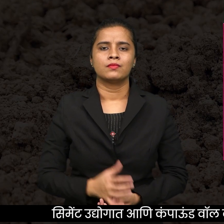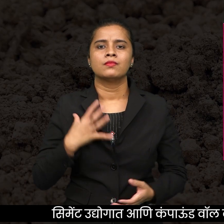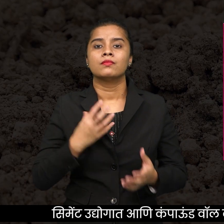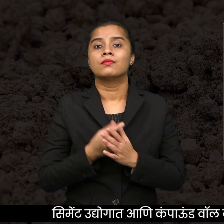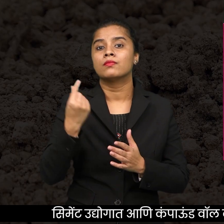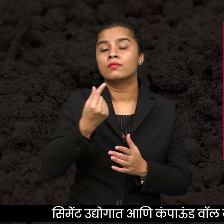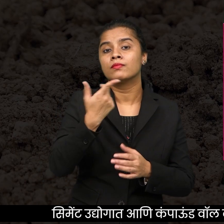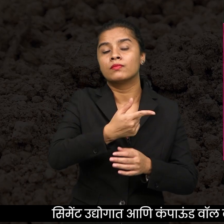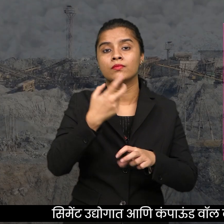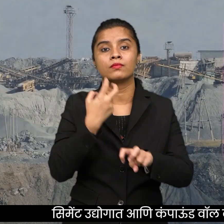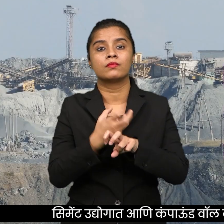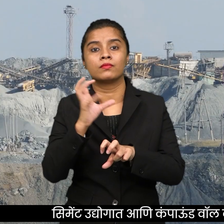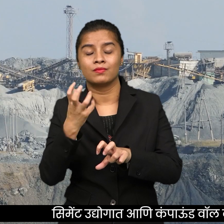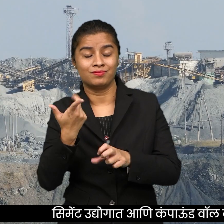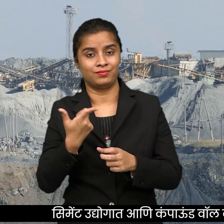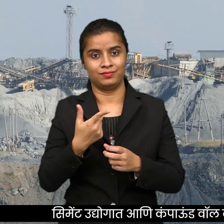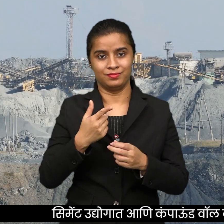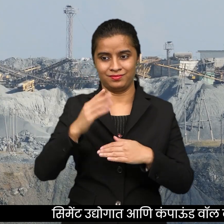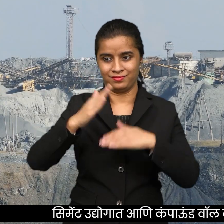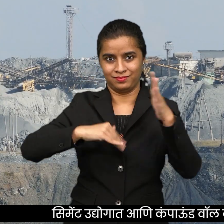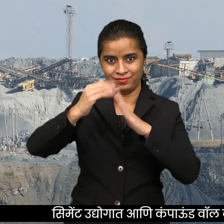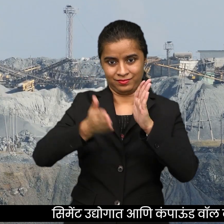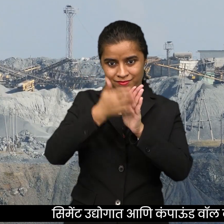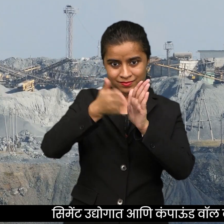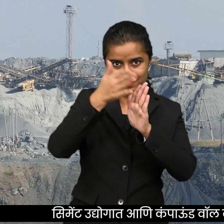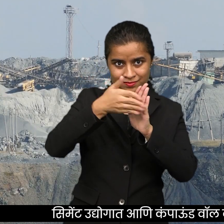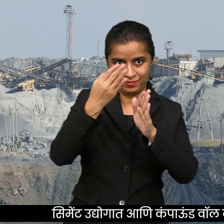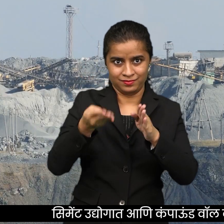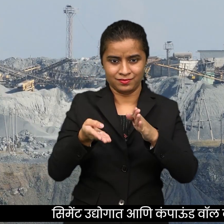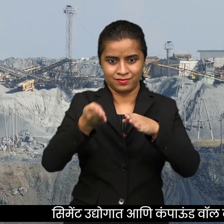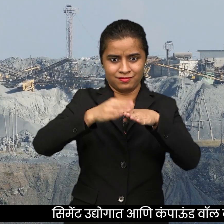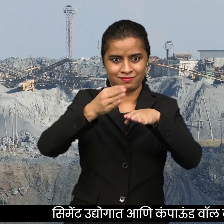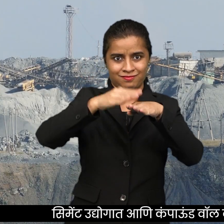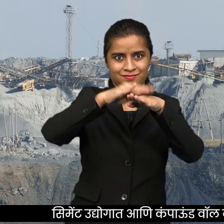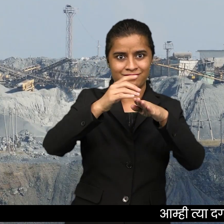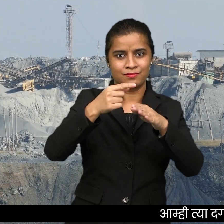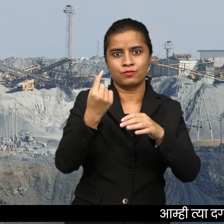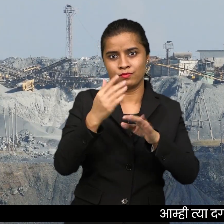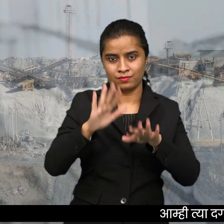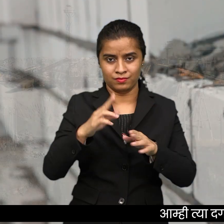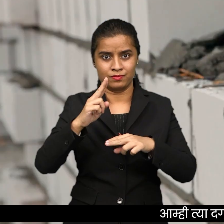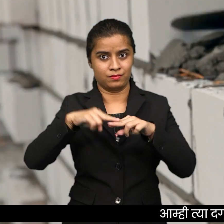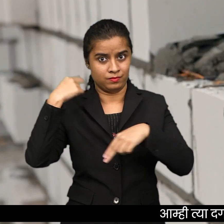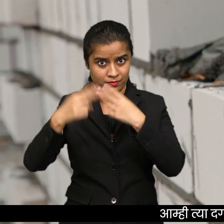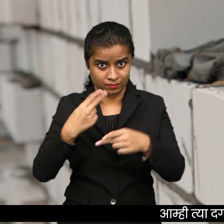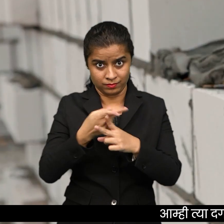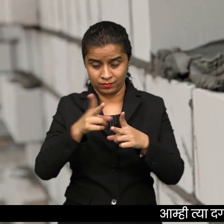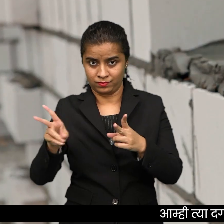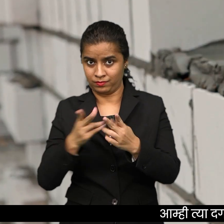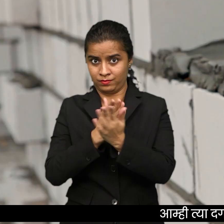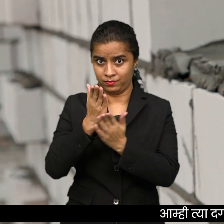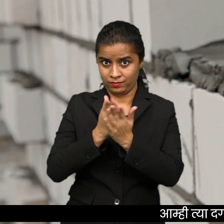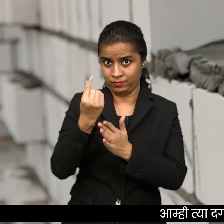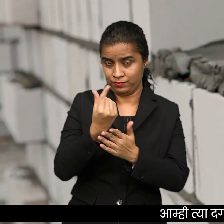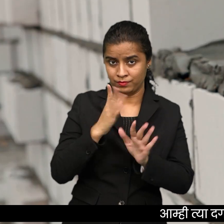सिमेंट उद्योगात आणि कंपाऊंड वॉल बांधण्यासारख्या वेगवेगळ्या कारणांसाठी आम्ही त्या दगडांचा वापर